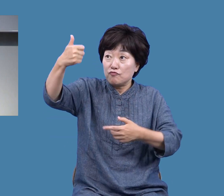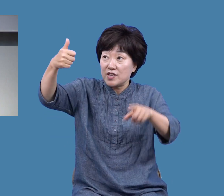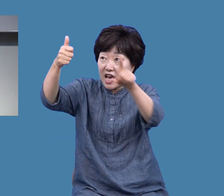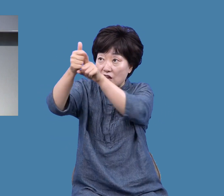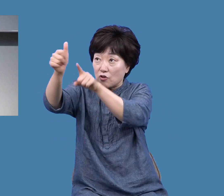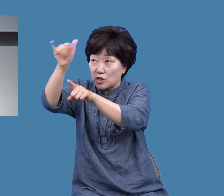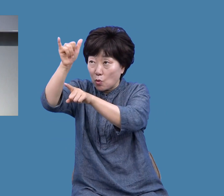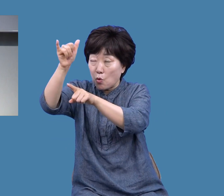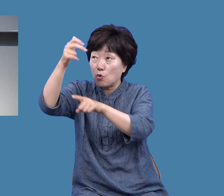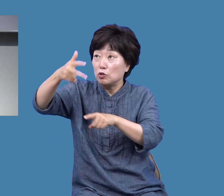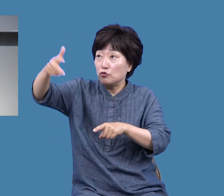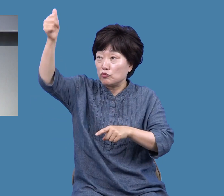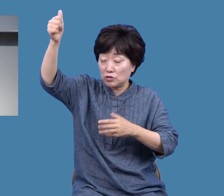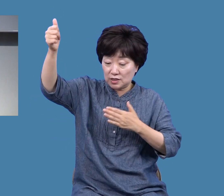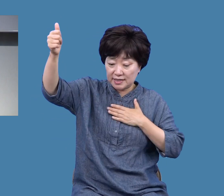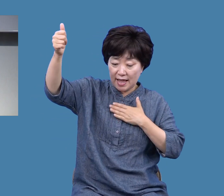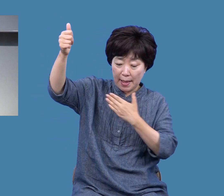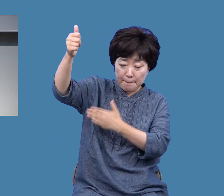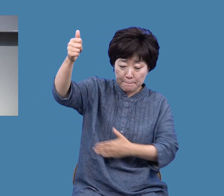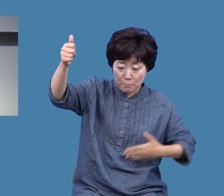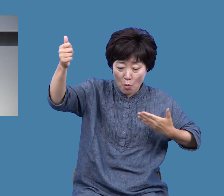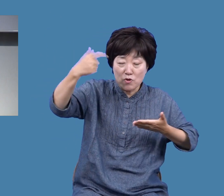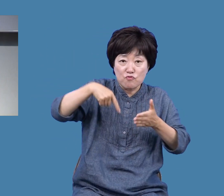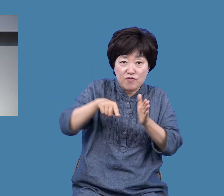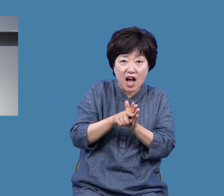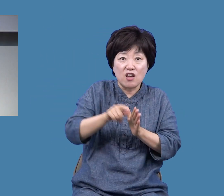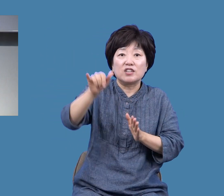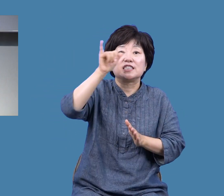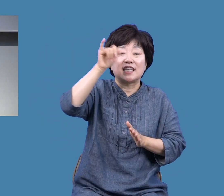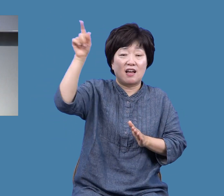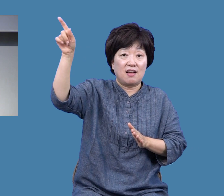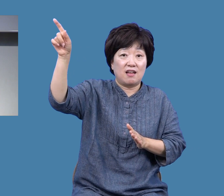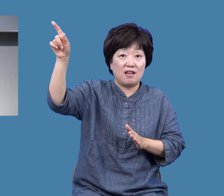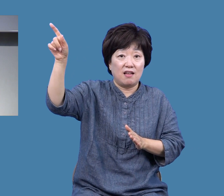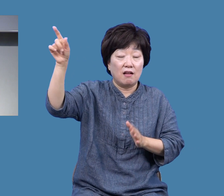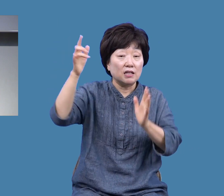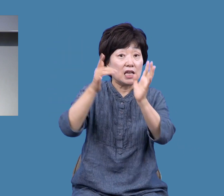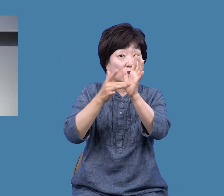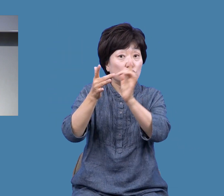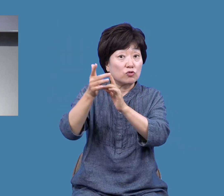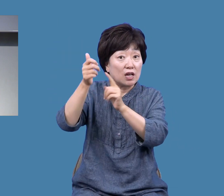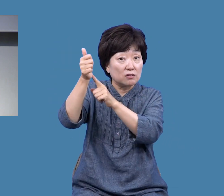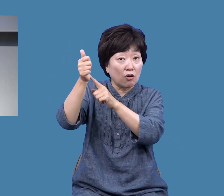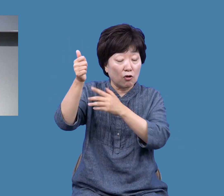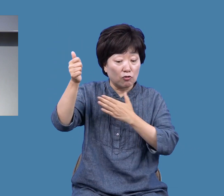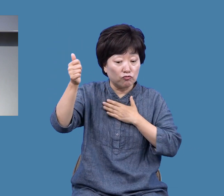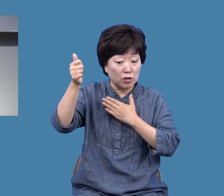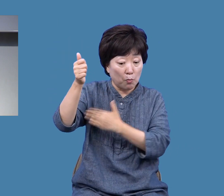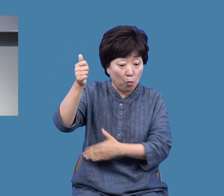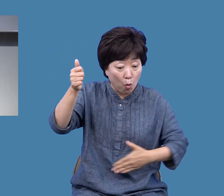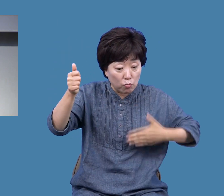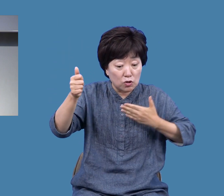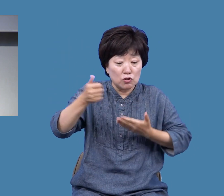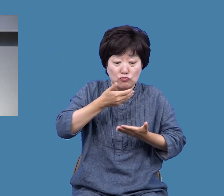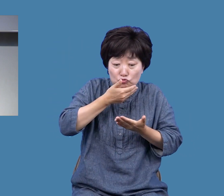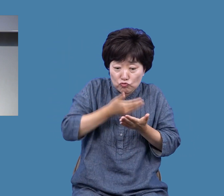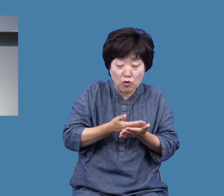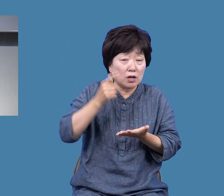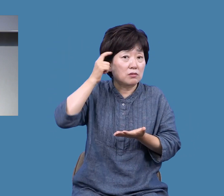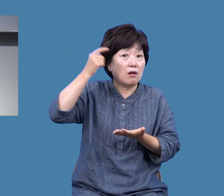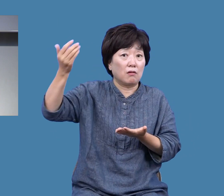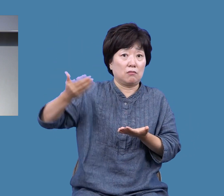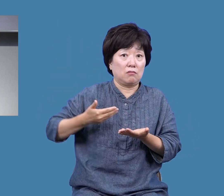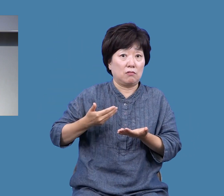주를 위하여 있고 주는 몸을 위해서 계시대요. 그 이야기는 뭐냐면 예수께서 우리 몸을 중요하게 생각하신다는 거예요.